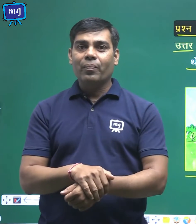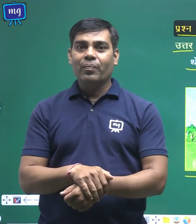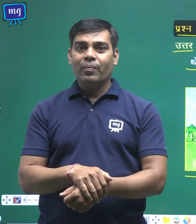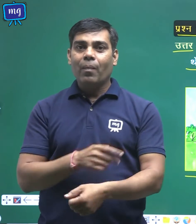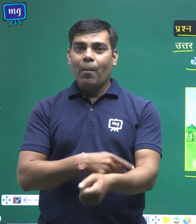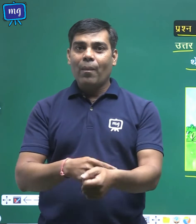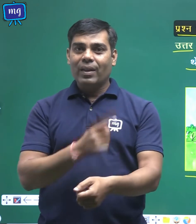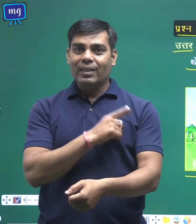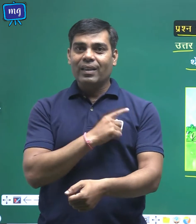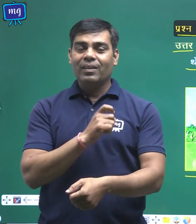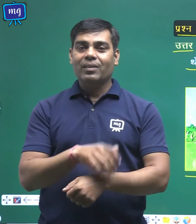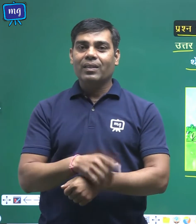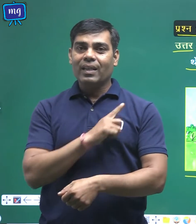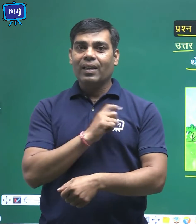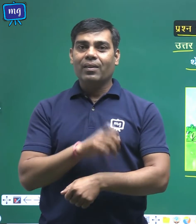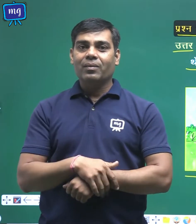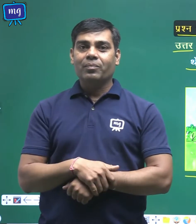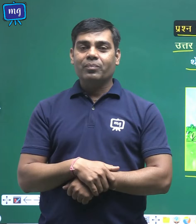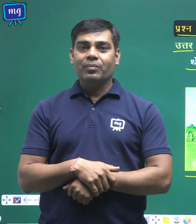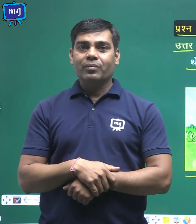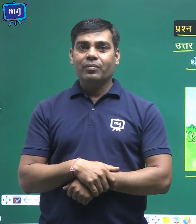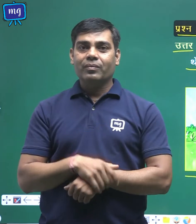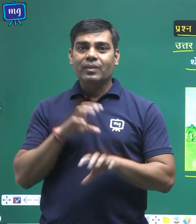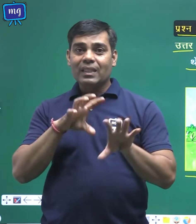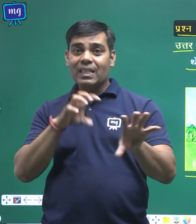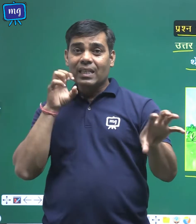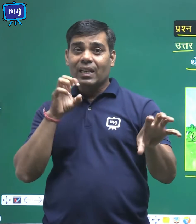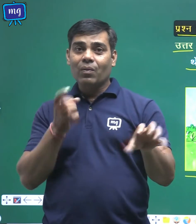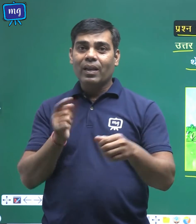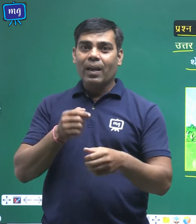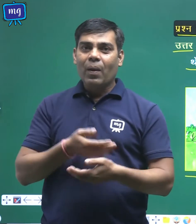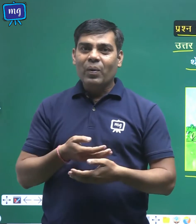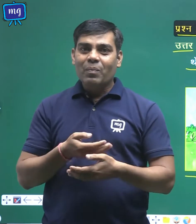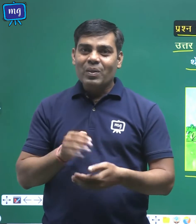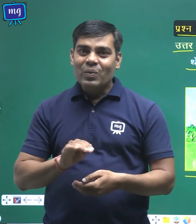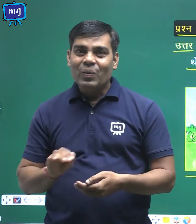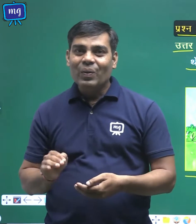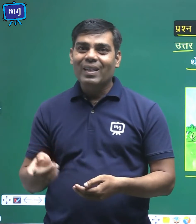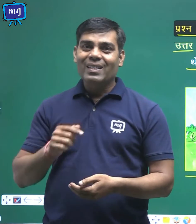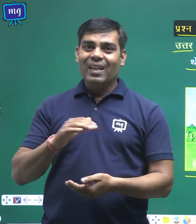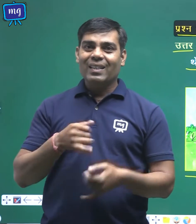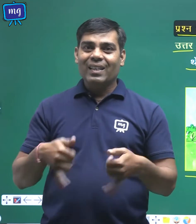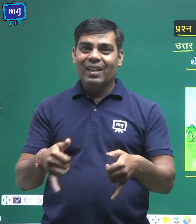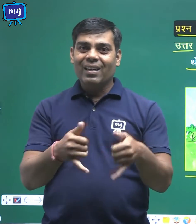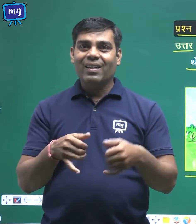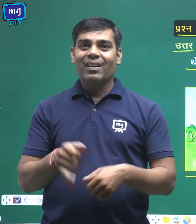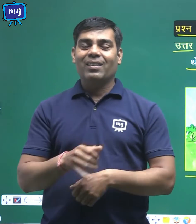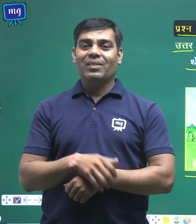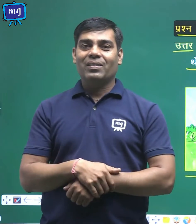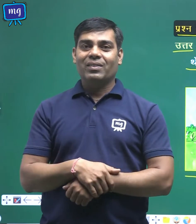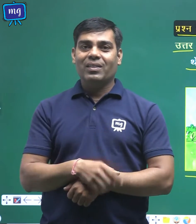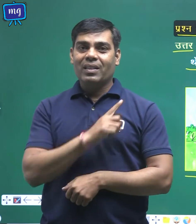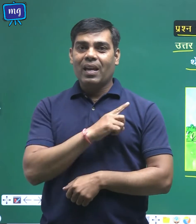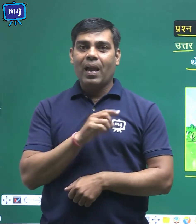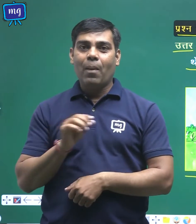भरत है, ये शेरों के बच्चों के साथ खेल रहा है।